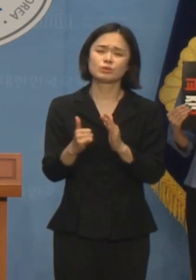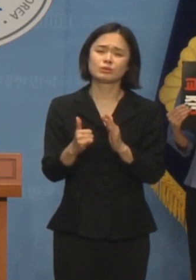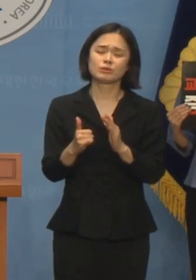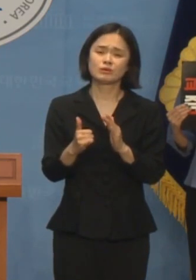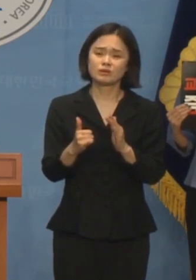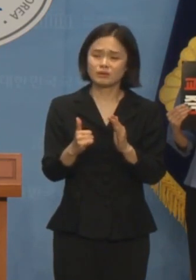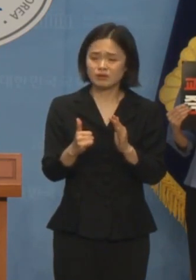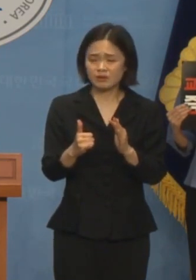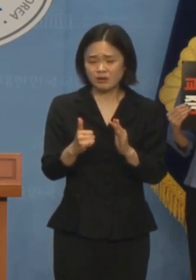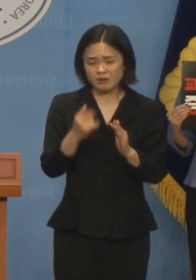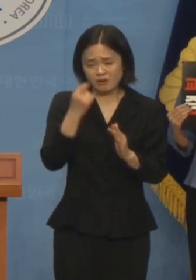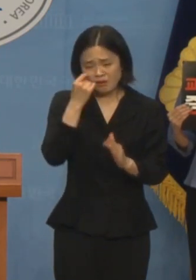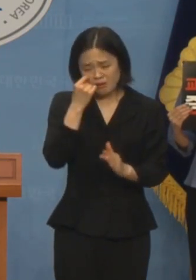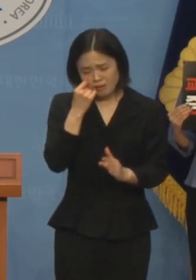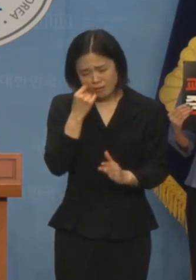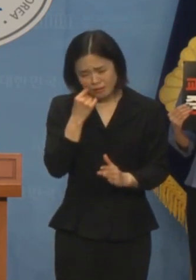계실까요?